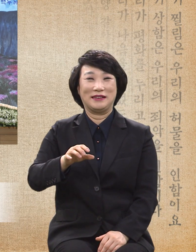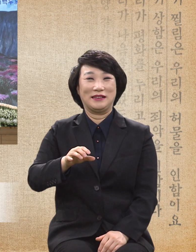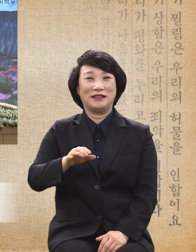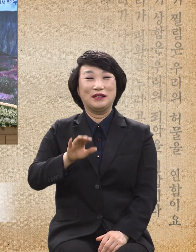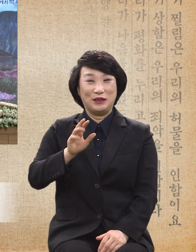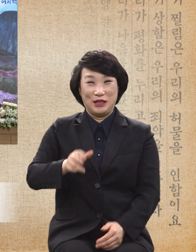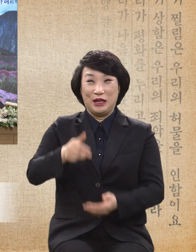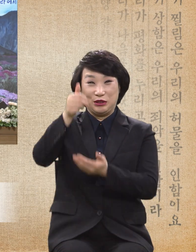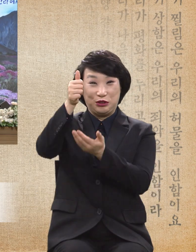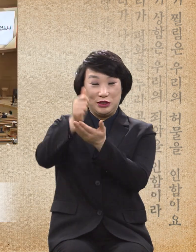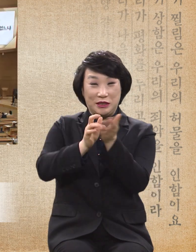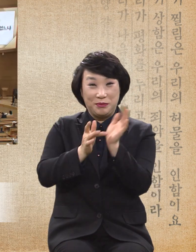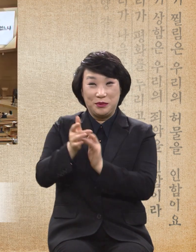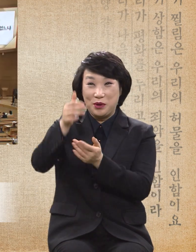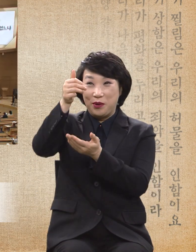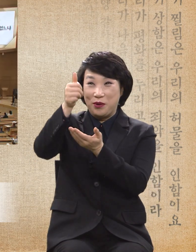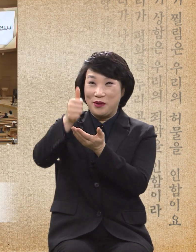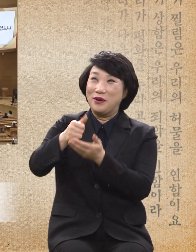곳. 주